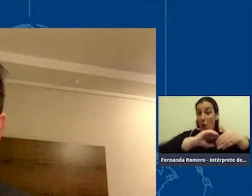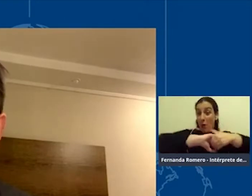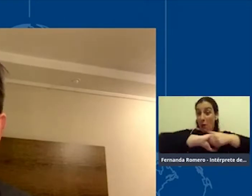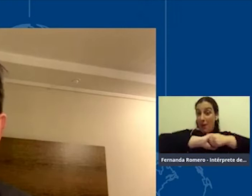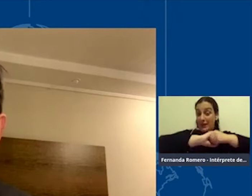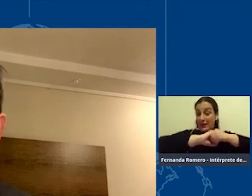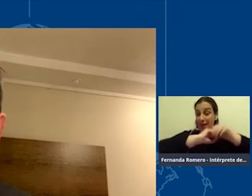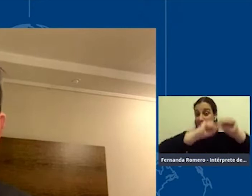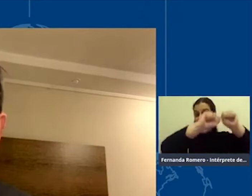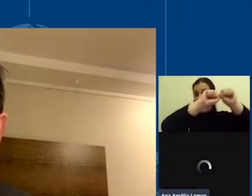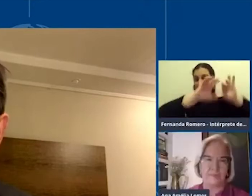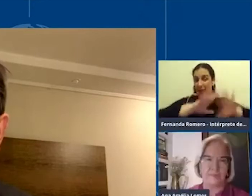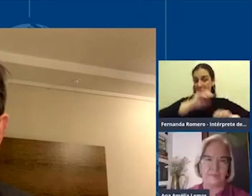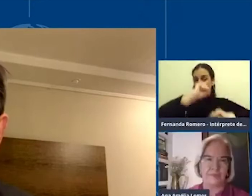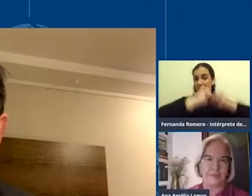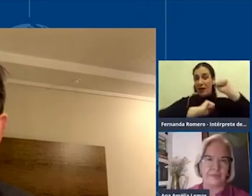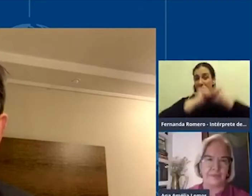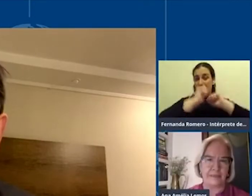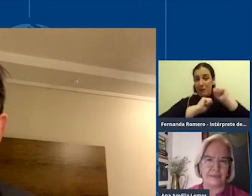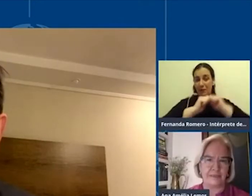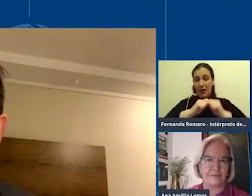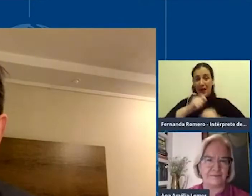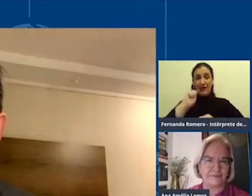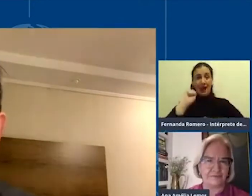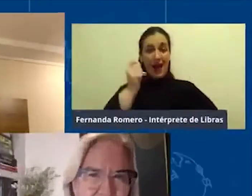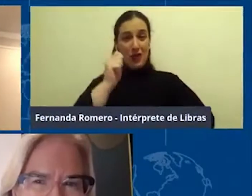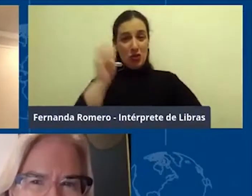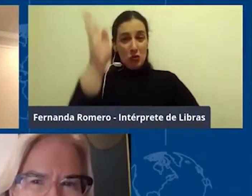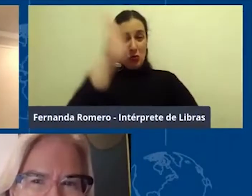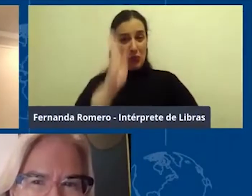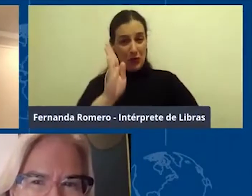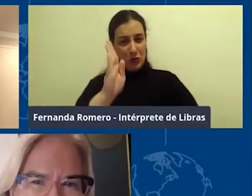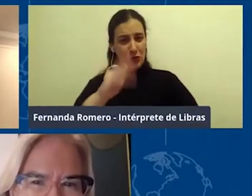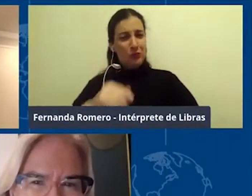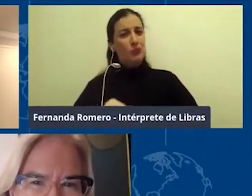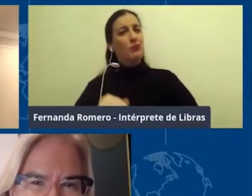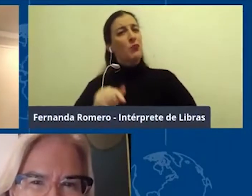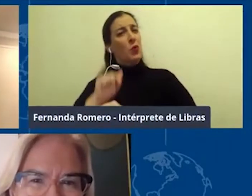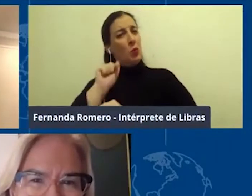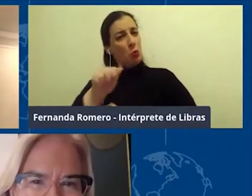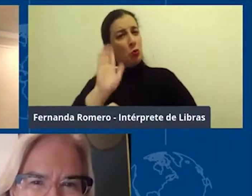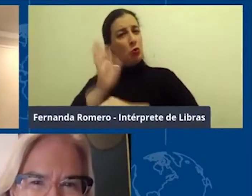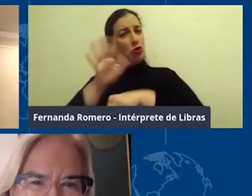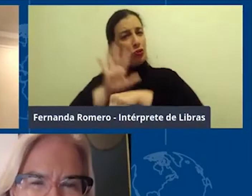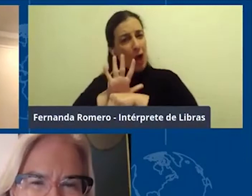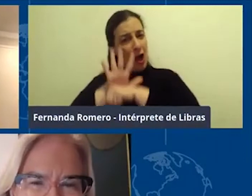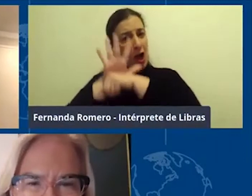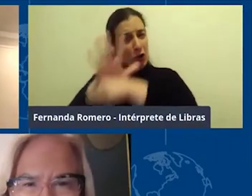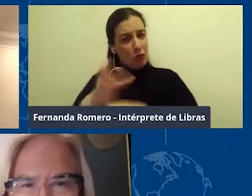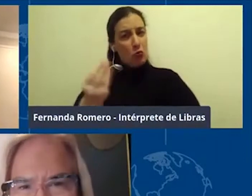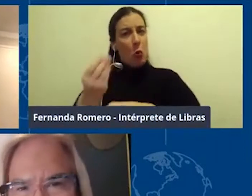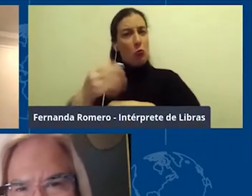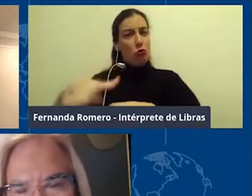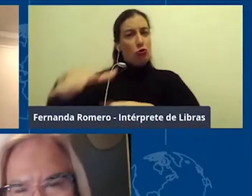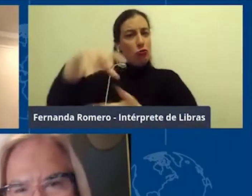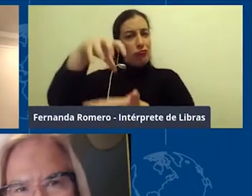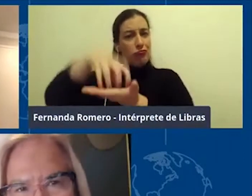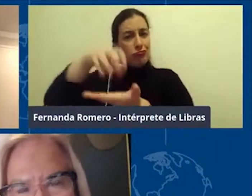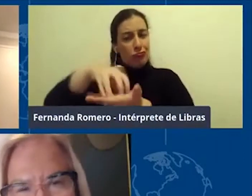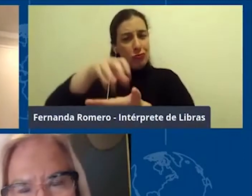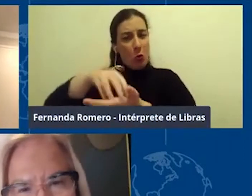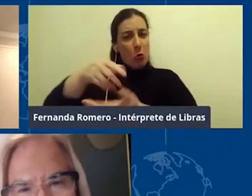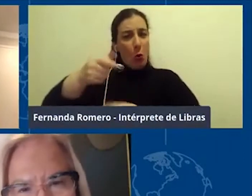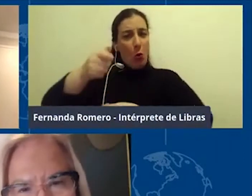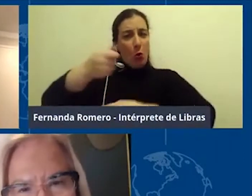Empresarial Argentino-Brasileira. A senhora, que já contribuiu tanto para o setor de comércio, serviços e turismo,